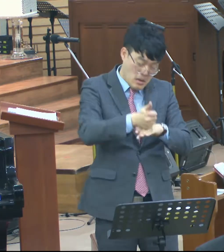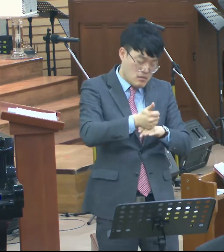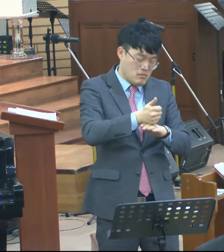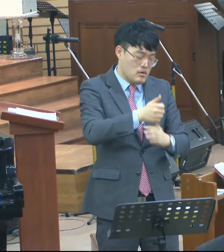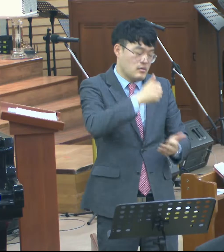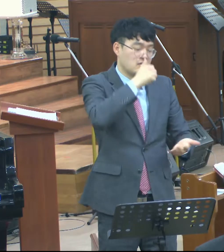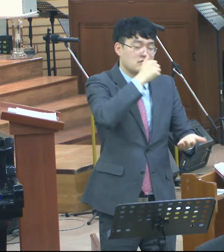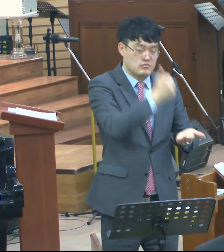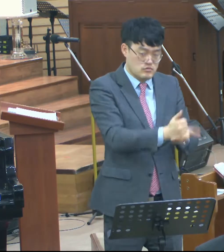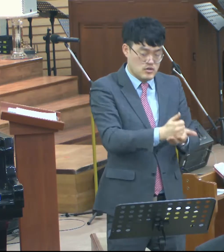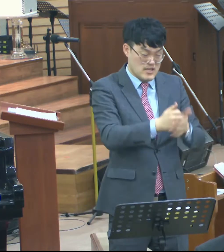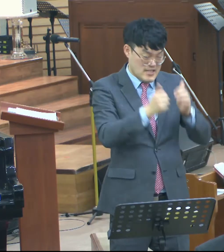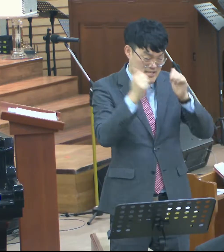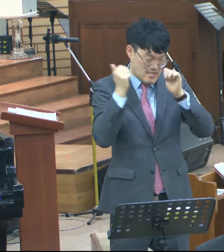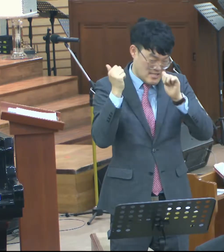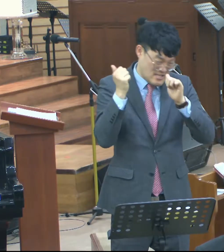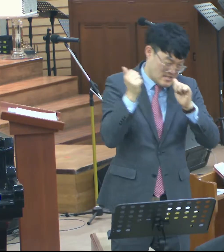탐욕의 죄다 하는 거예요.